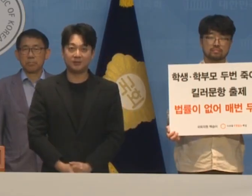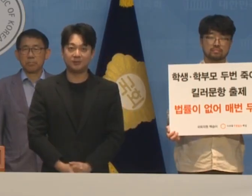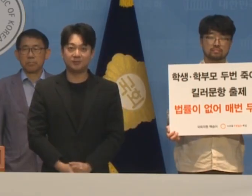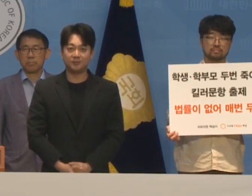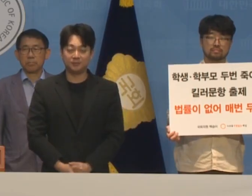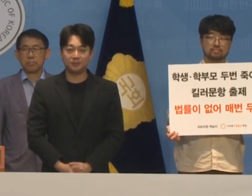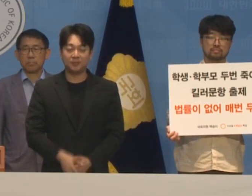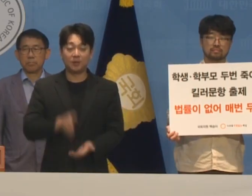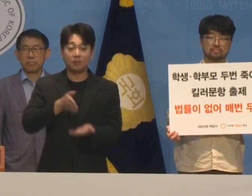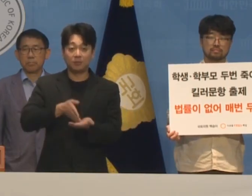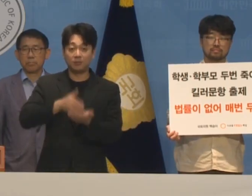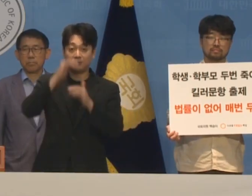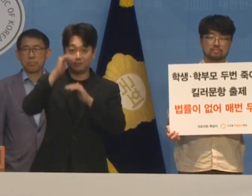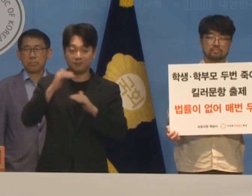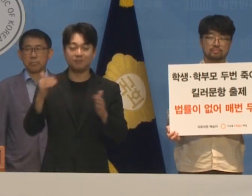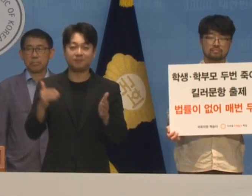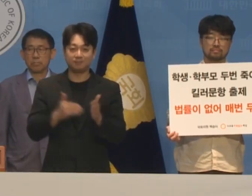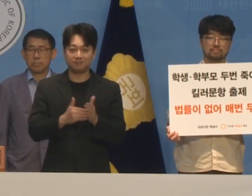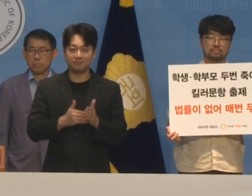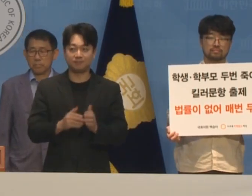걱정 없는 세상.